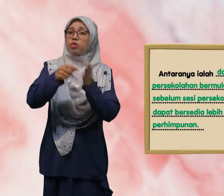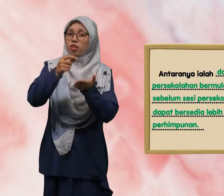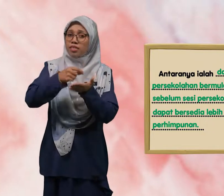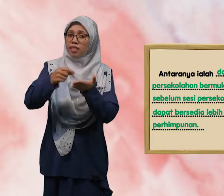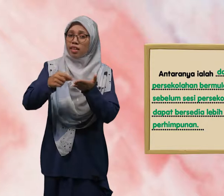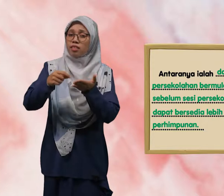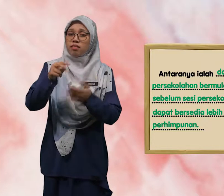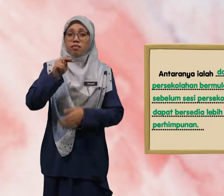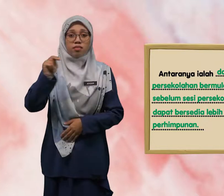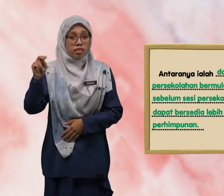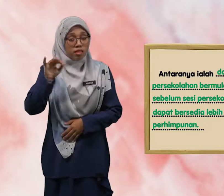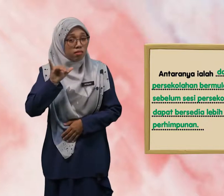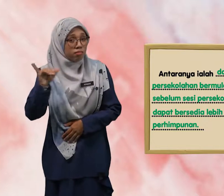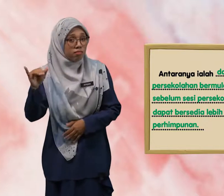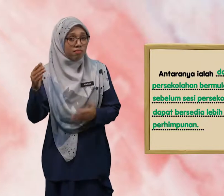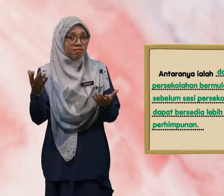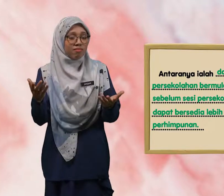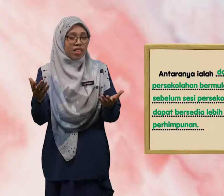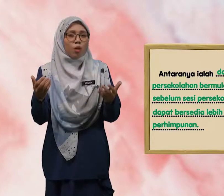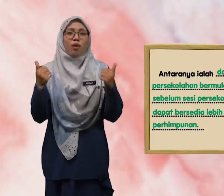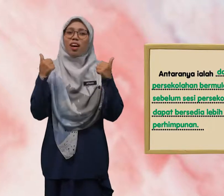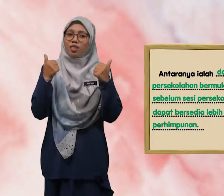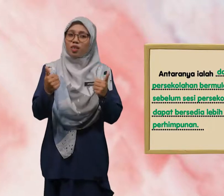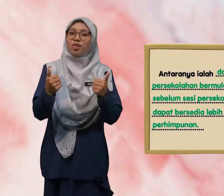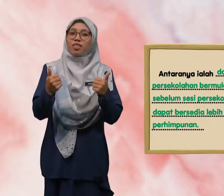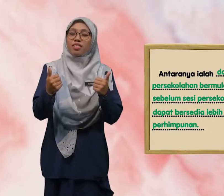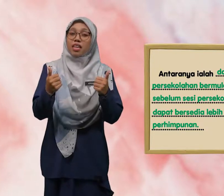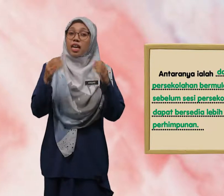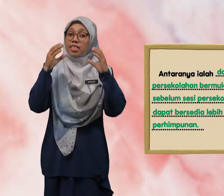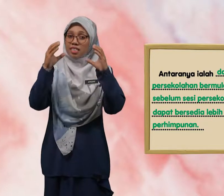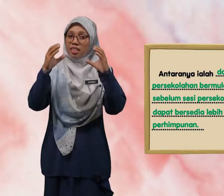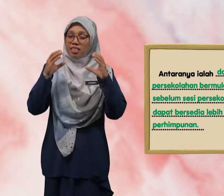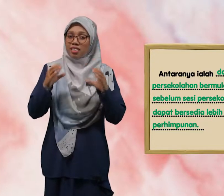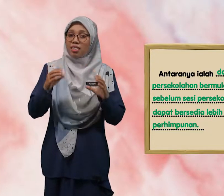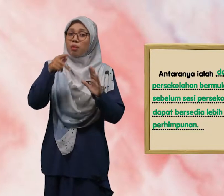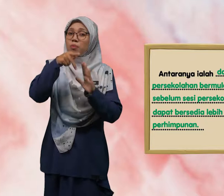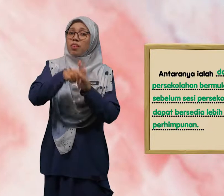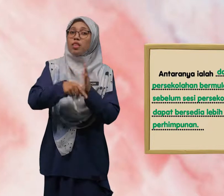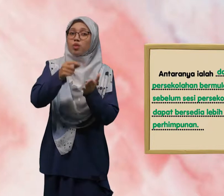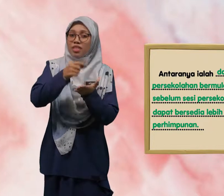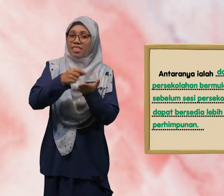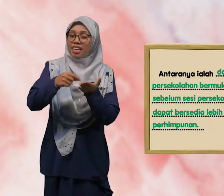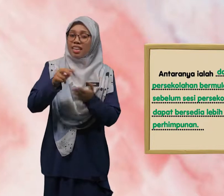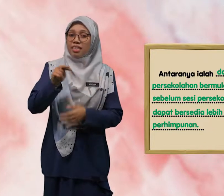penulisan Nyi vagus cara penulisan